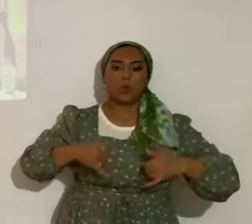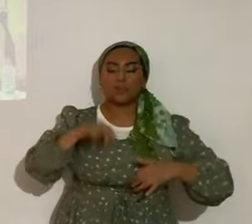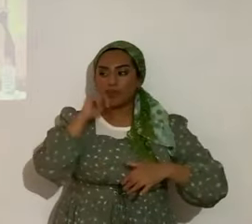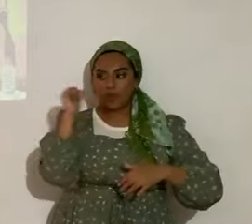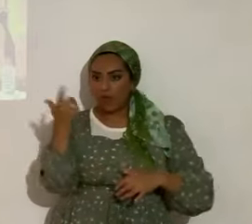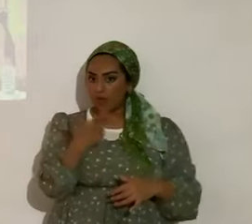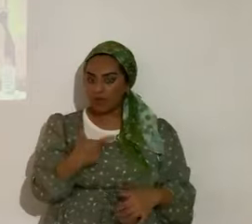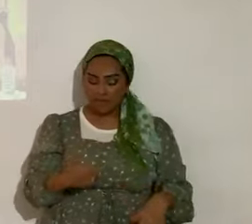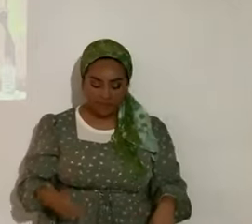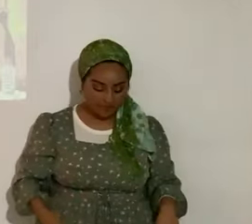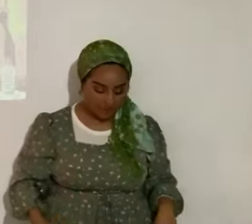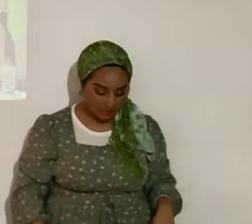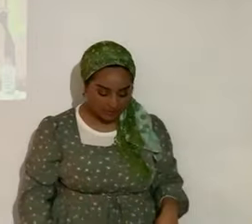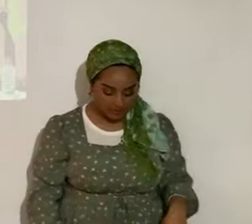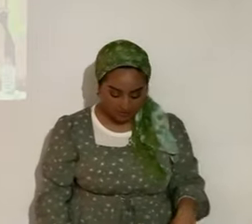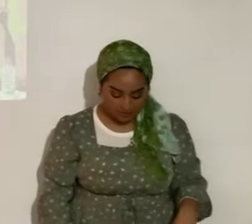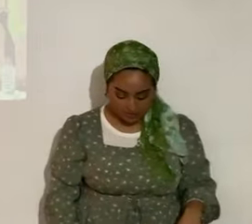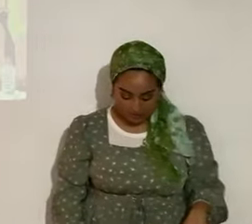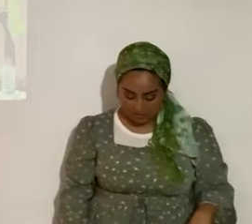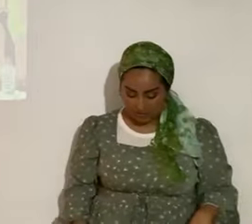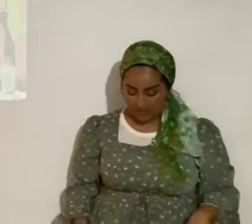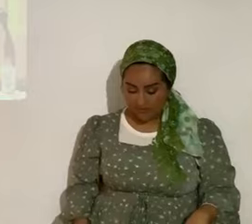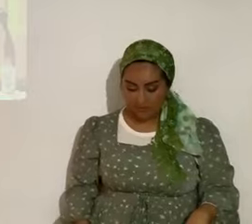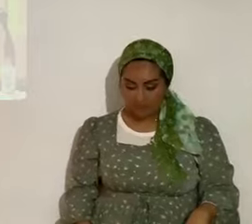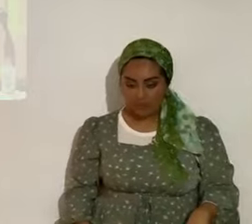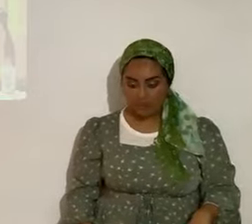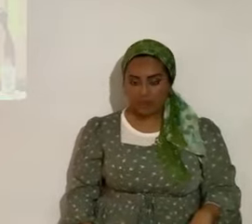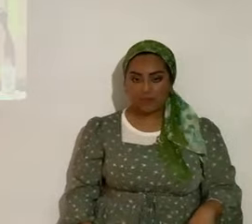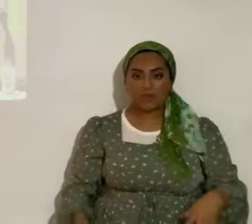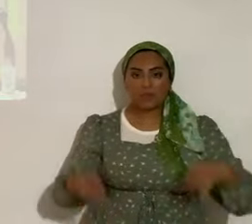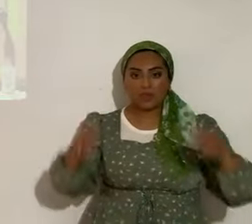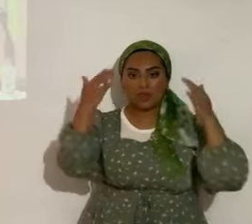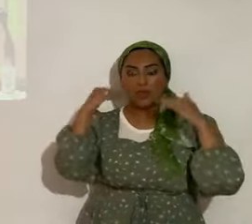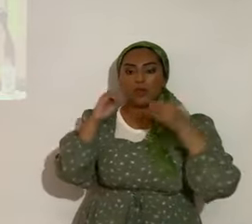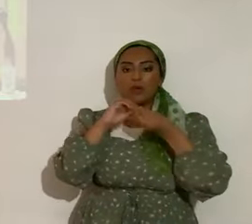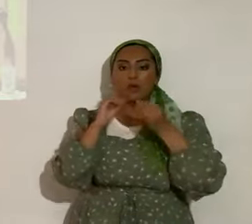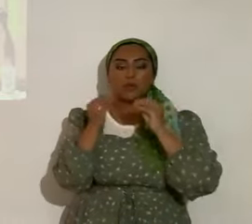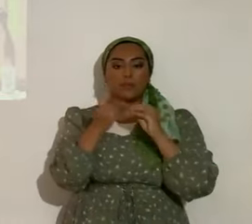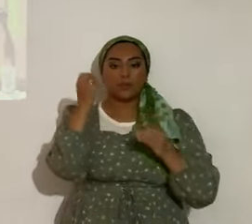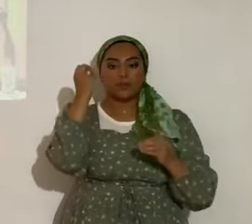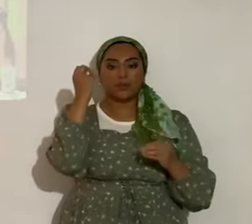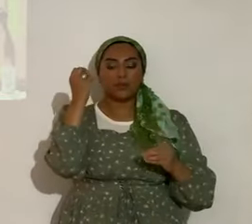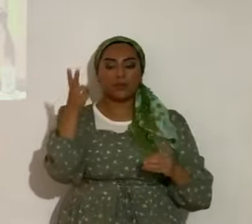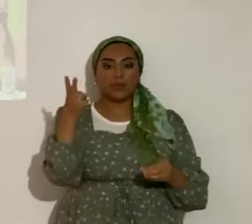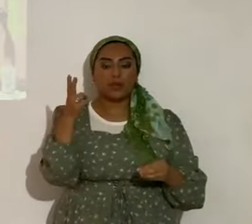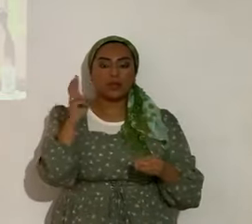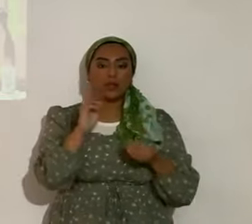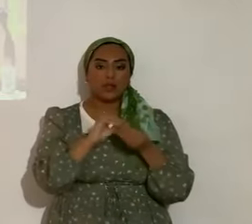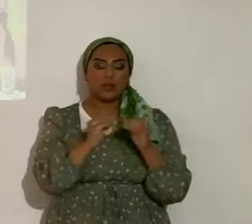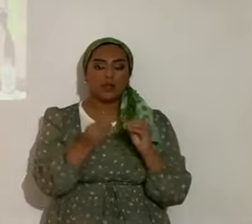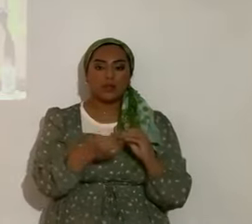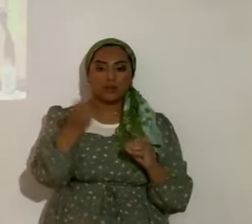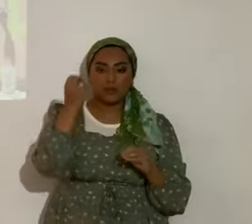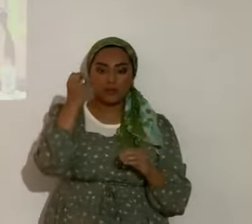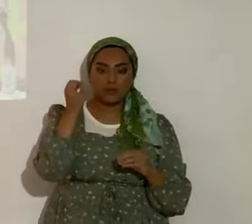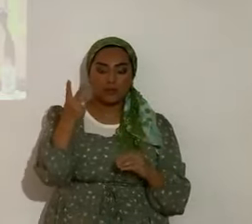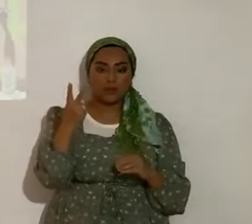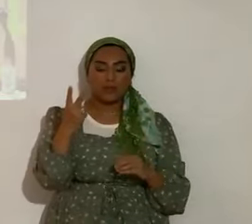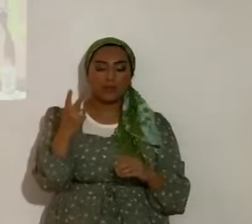todas. No me refiero a nadie en especial. Ahora, vamos a Números 12. Vamos para allá. Números 12 en la